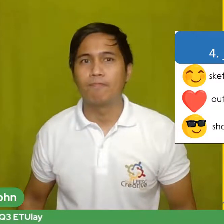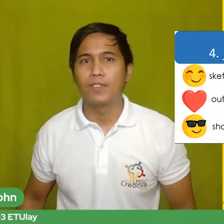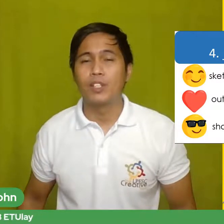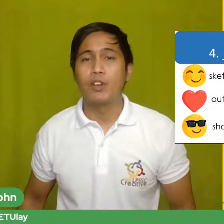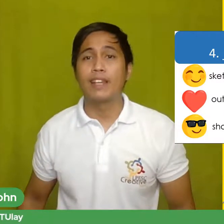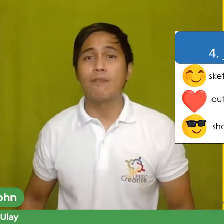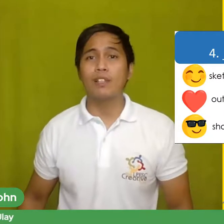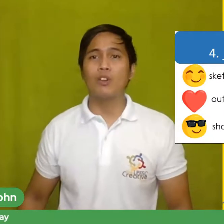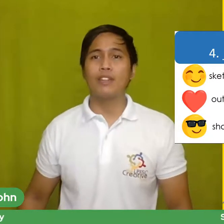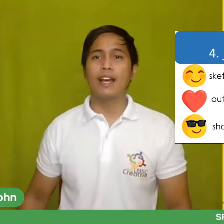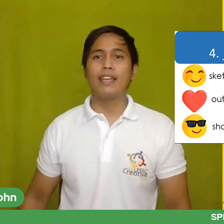So, ang tamang sagot ay